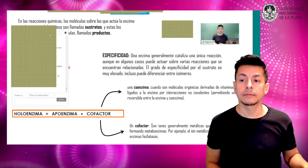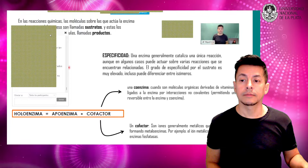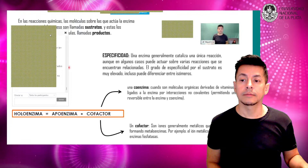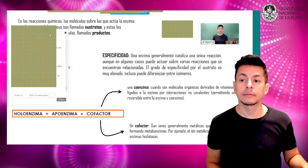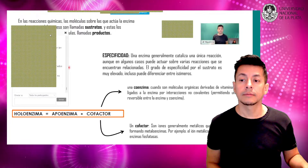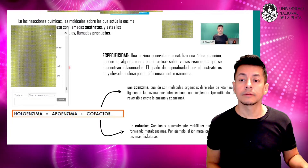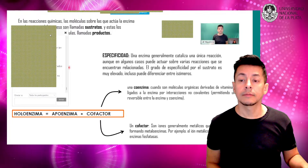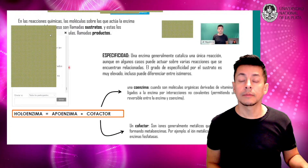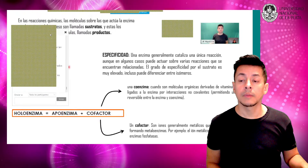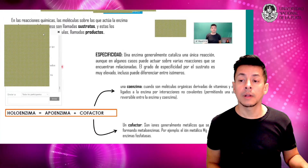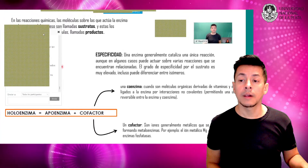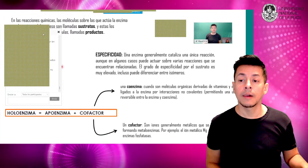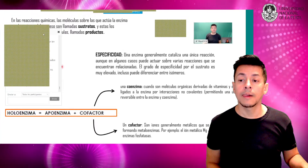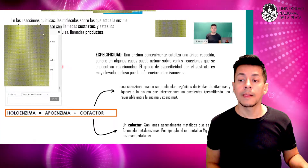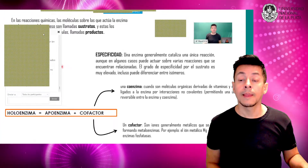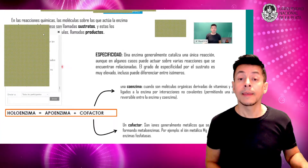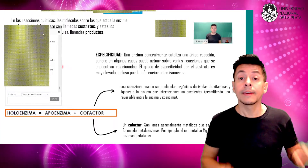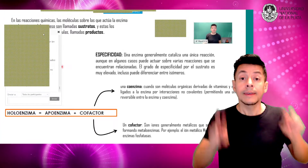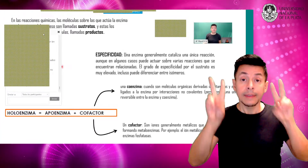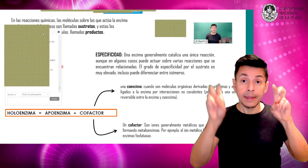¿Tienen alguna pregunta sobre enzimas?